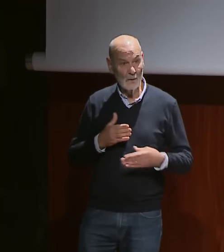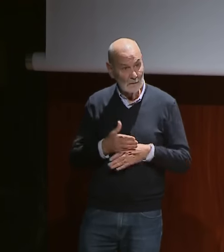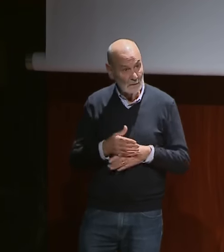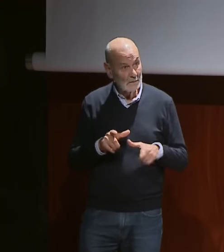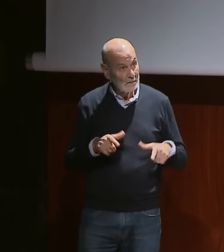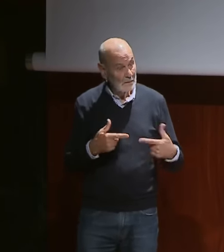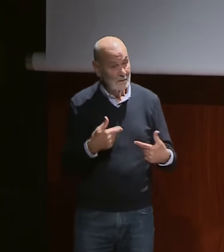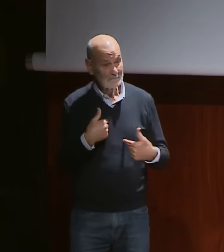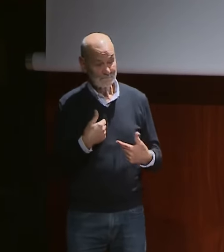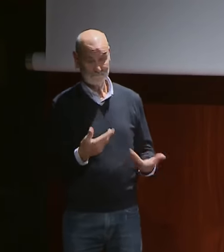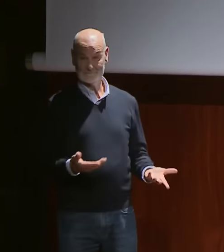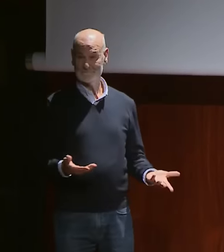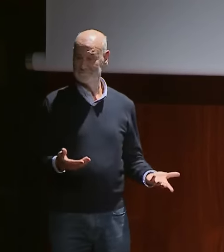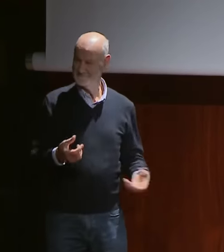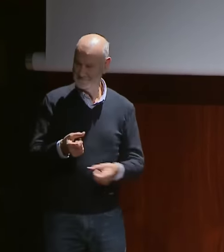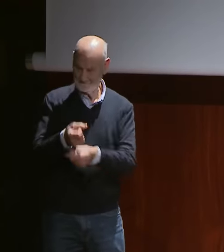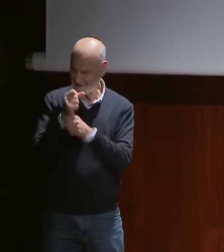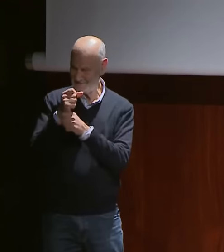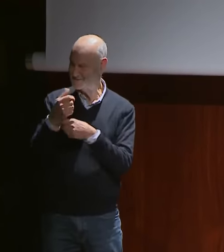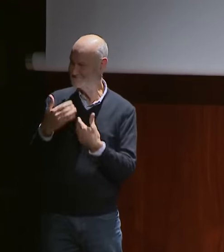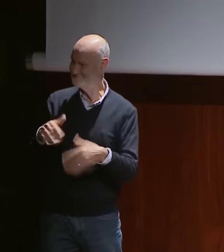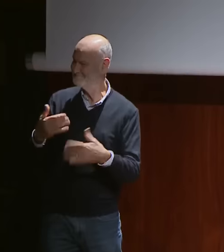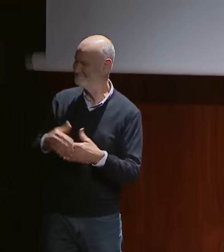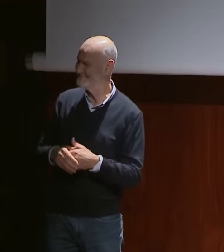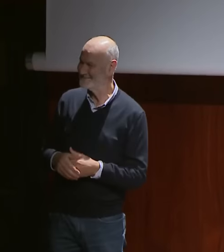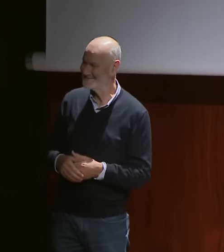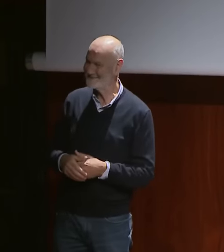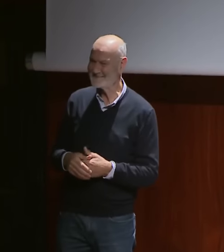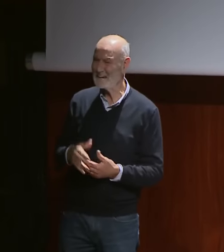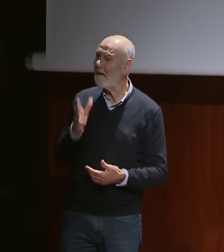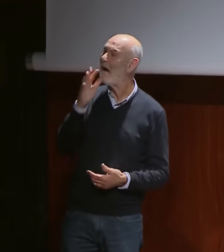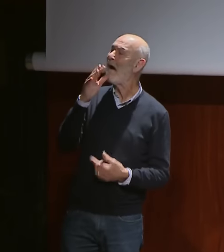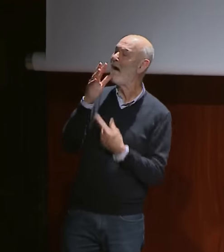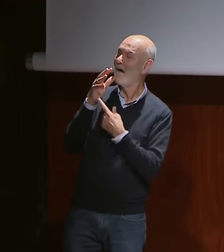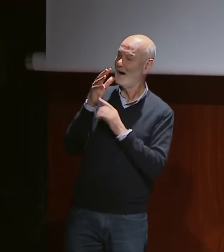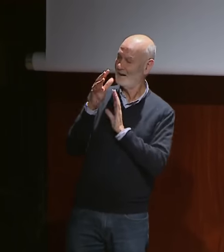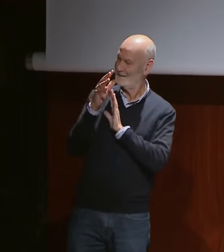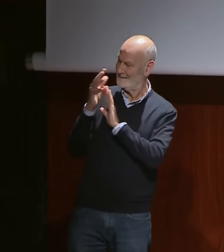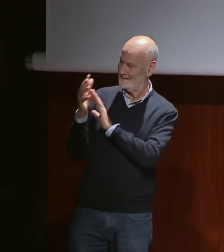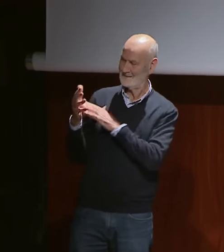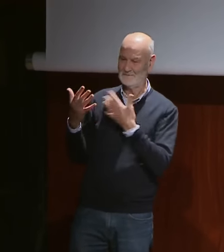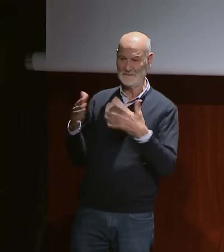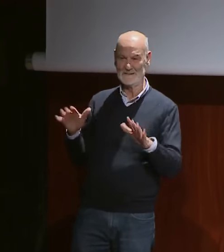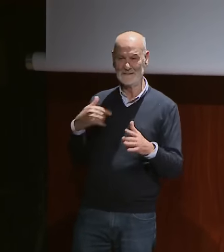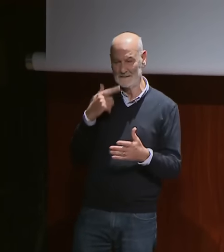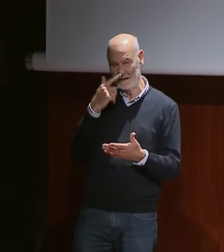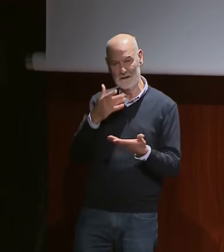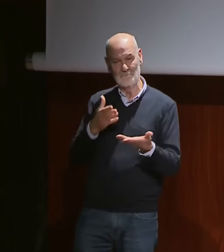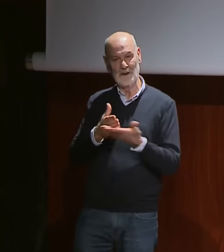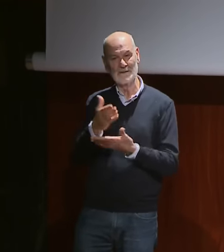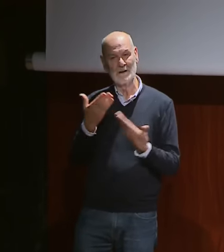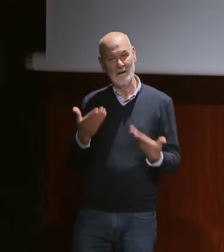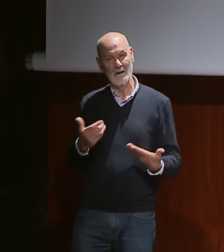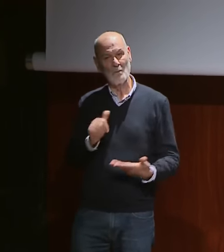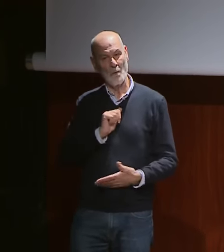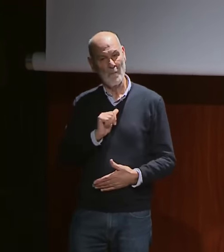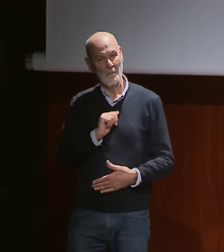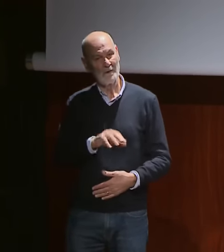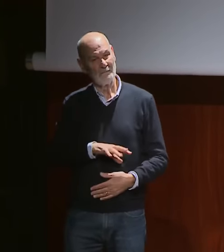a vraiment eu un parcours scolaire des plus simples, se retrouver ici à la BNF, c'est impressionnant. Comme